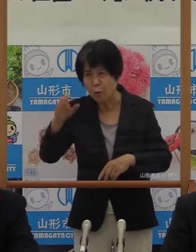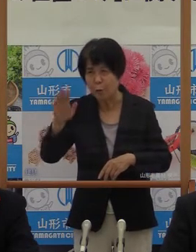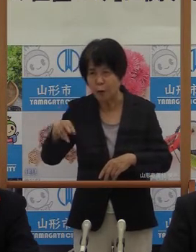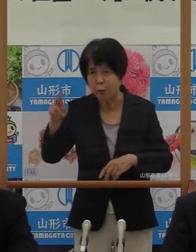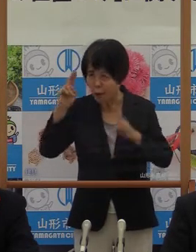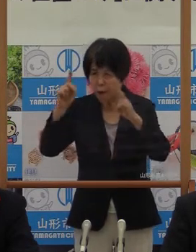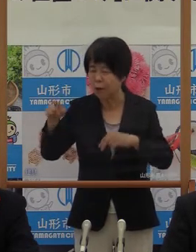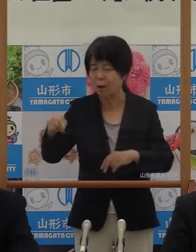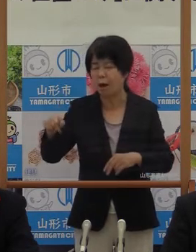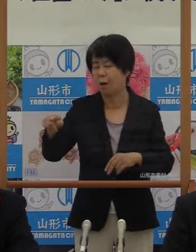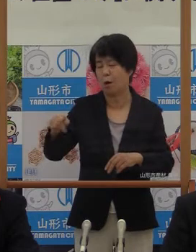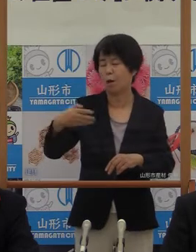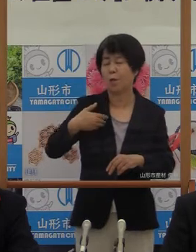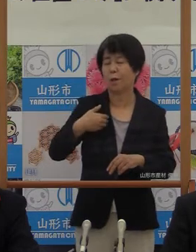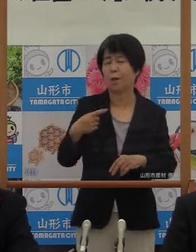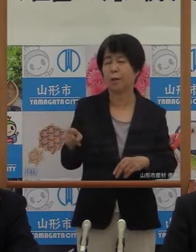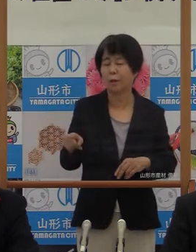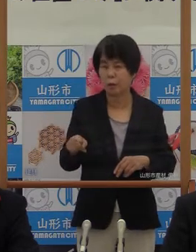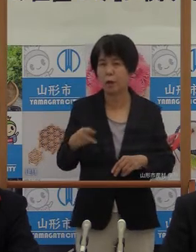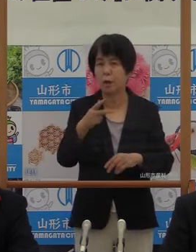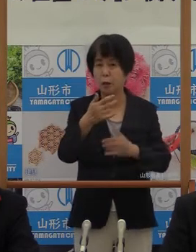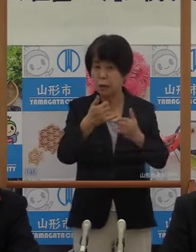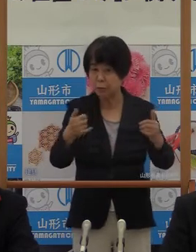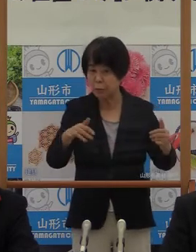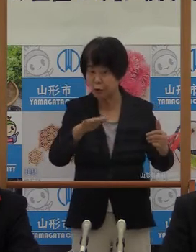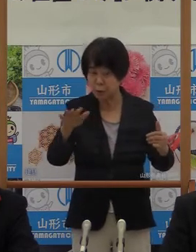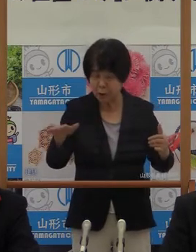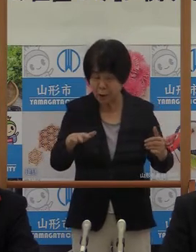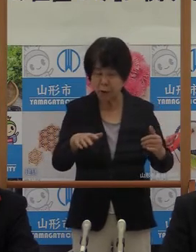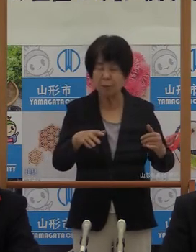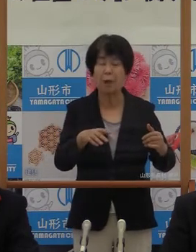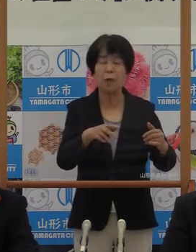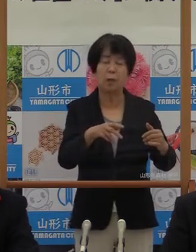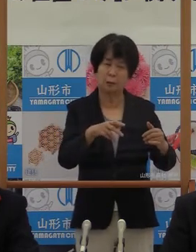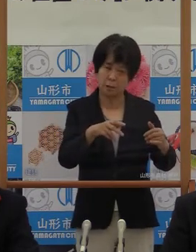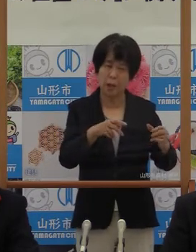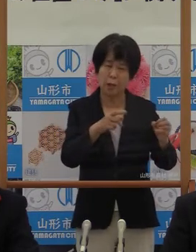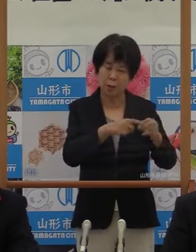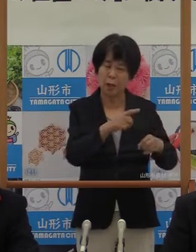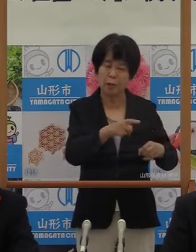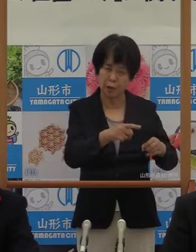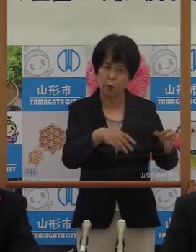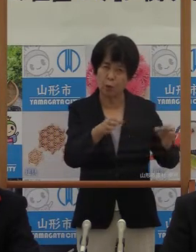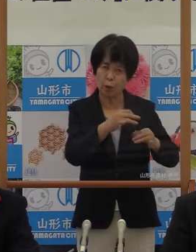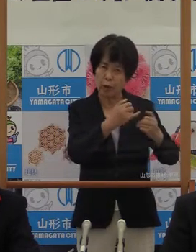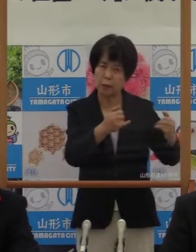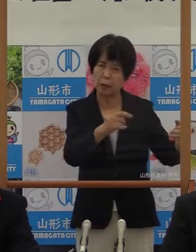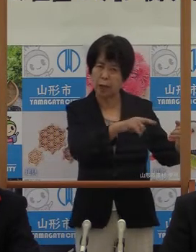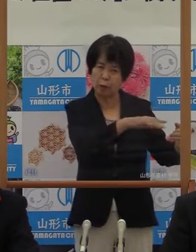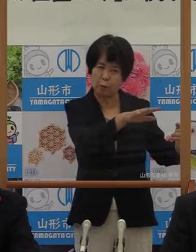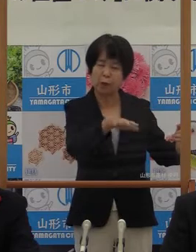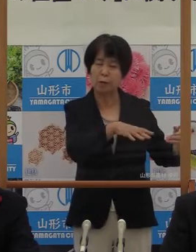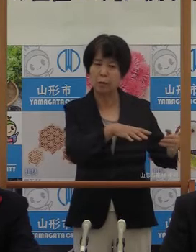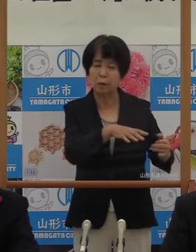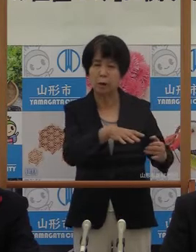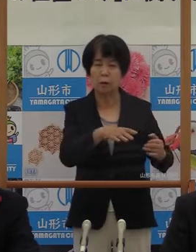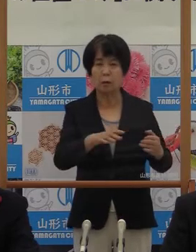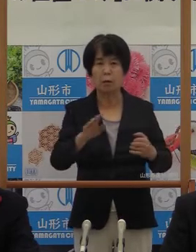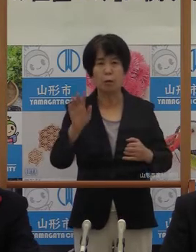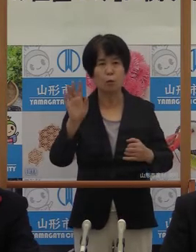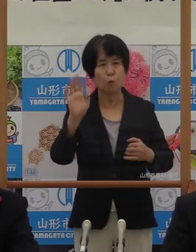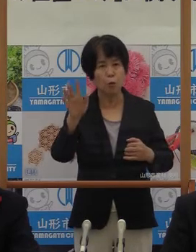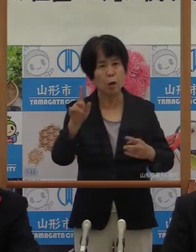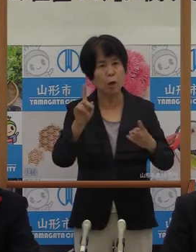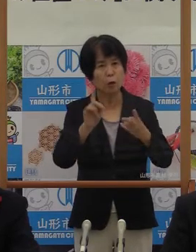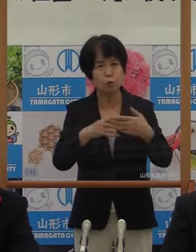市民の方あるいは地元の経営者の方で一体これからどうするんだというような心配の